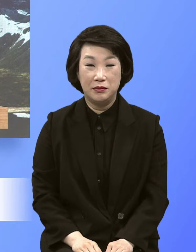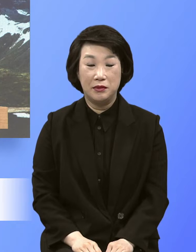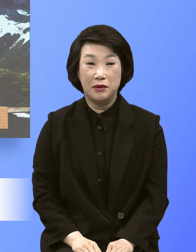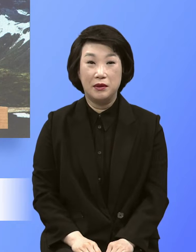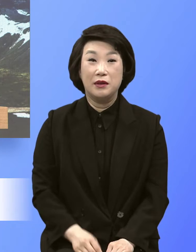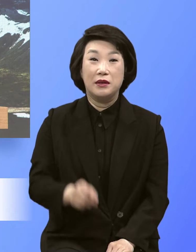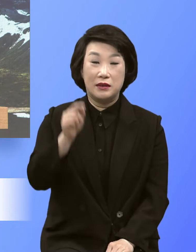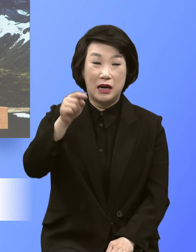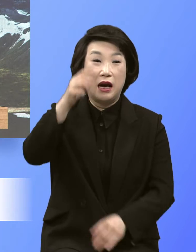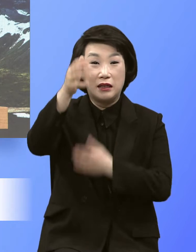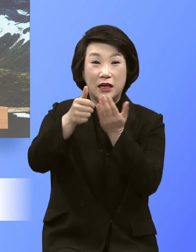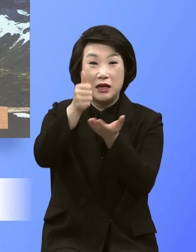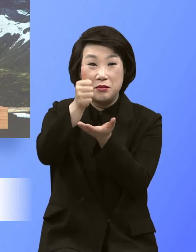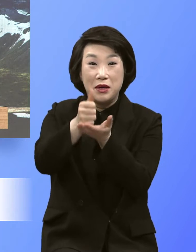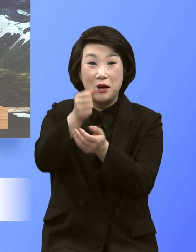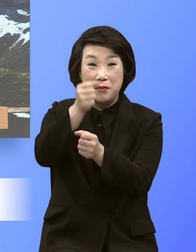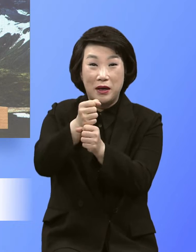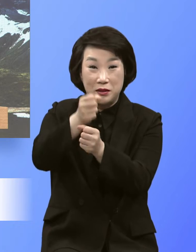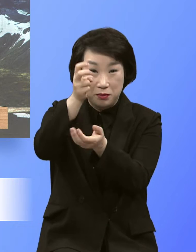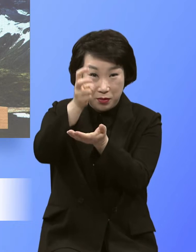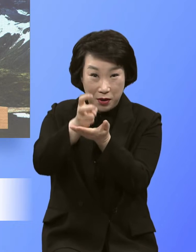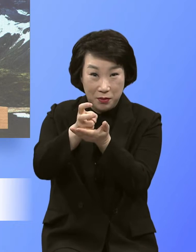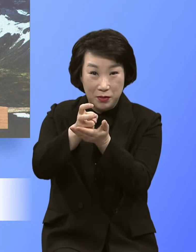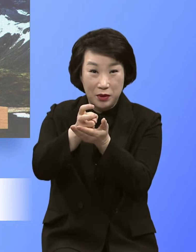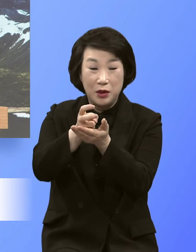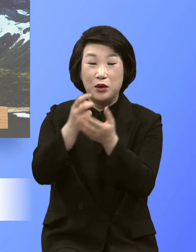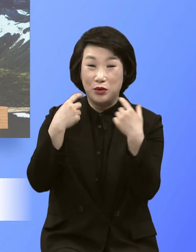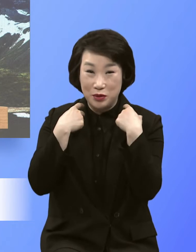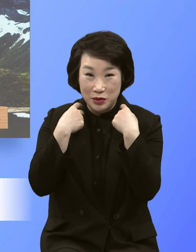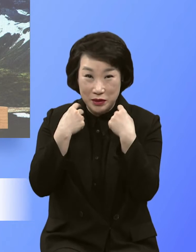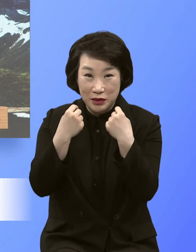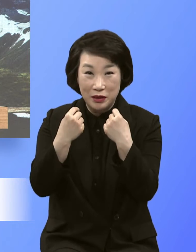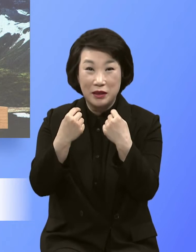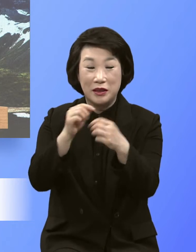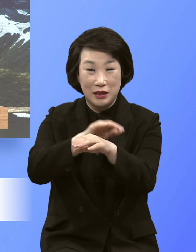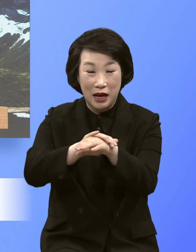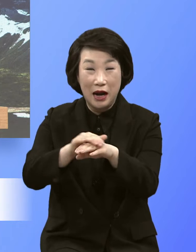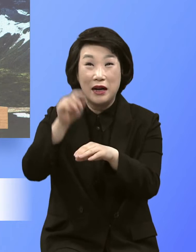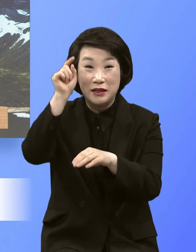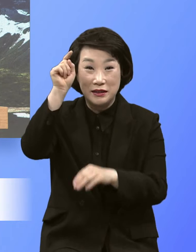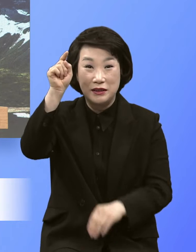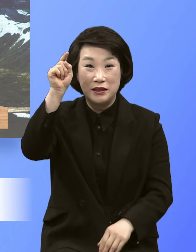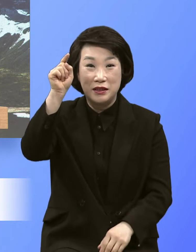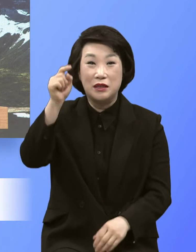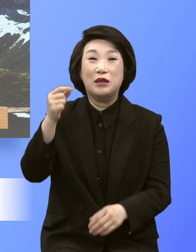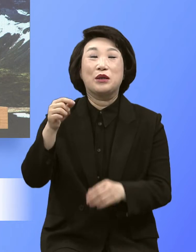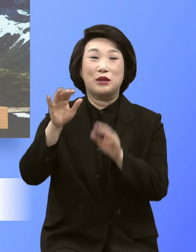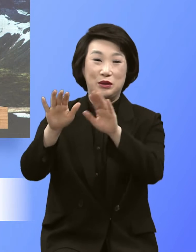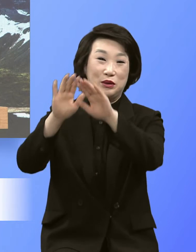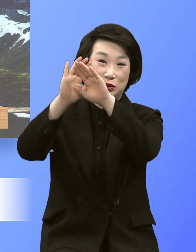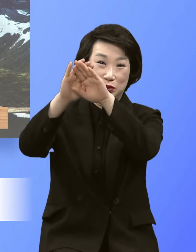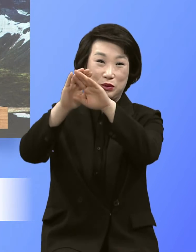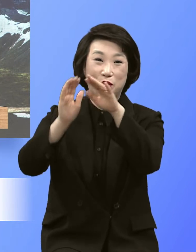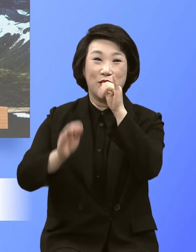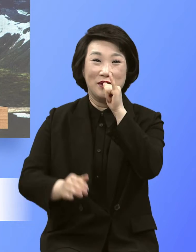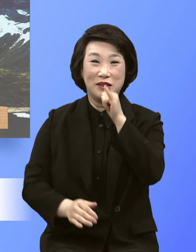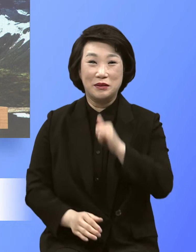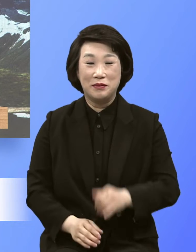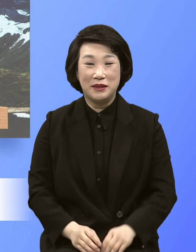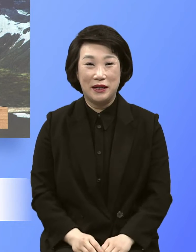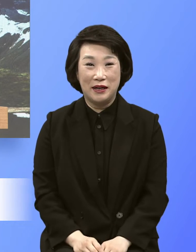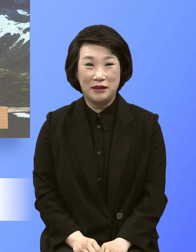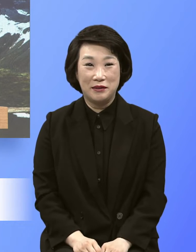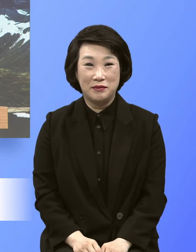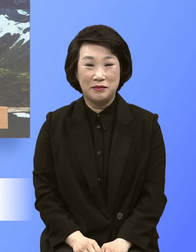아주 하나님이 만드신 질서를 잘 지켜 자기들을 보존합니다.